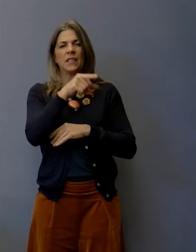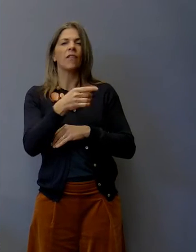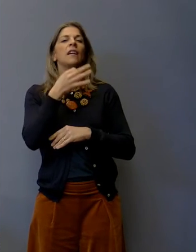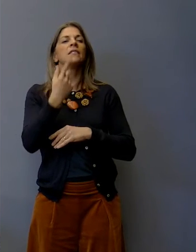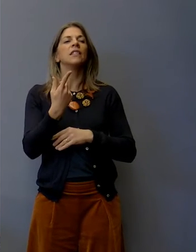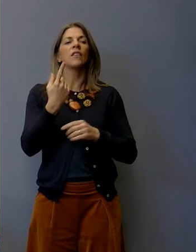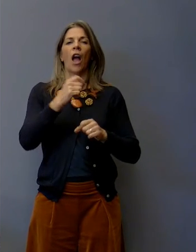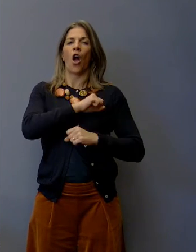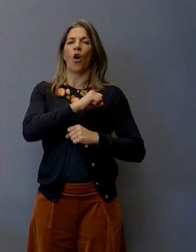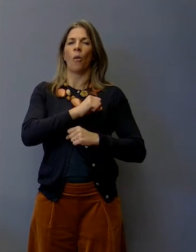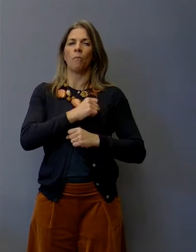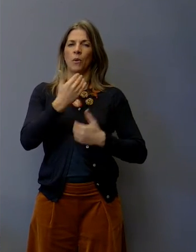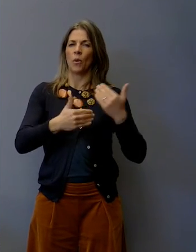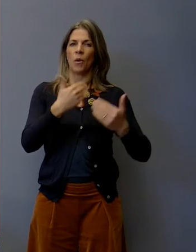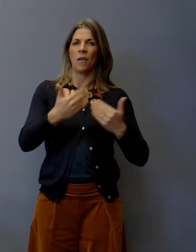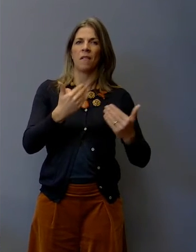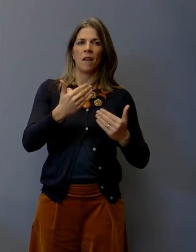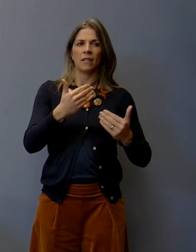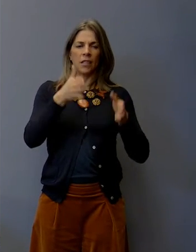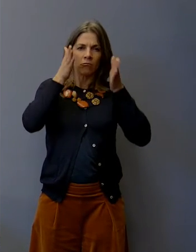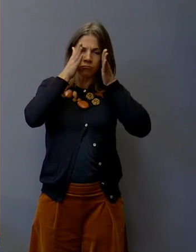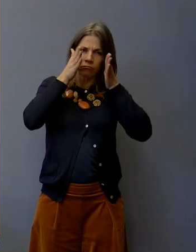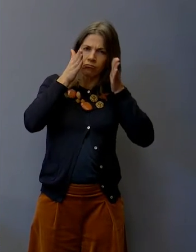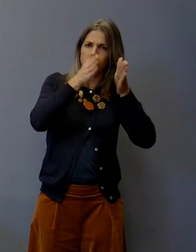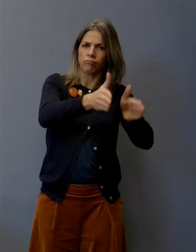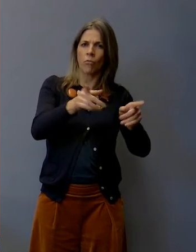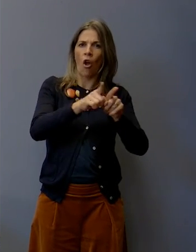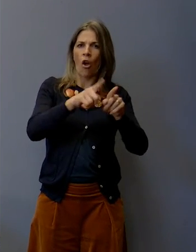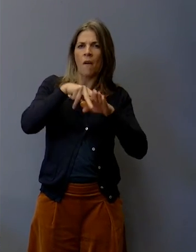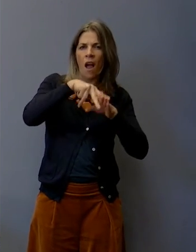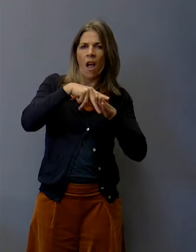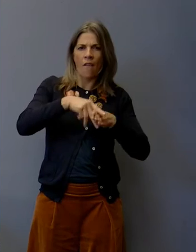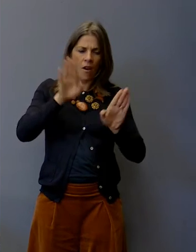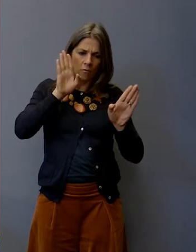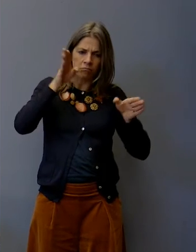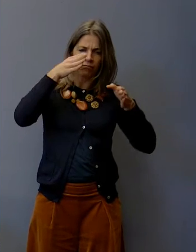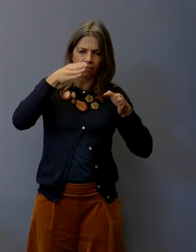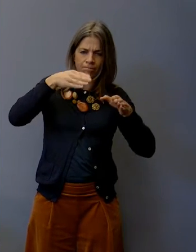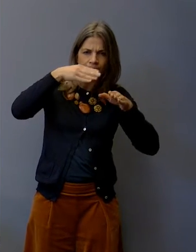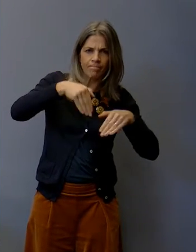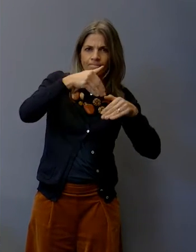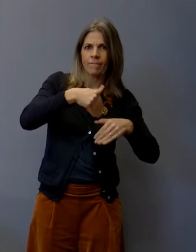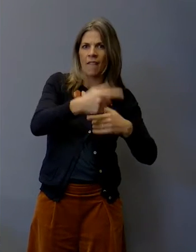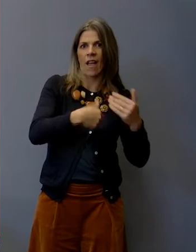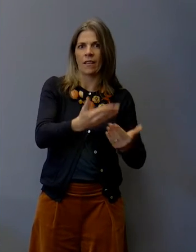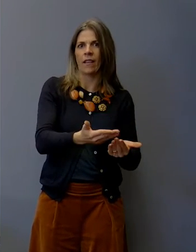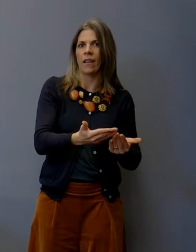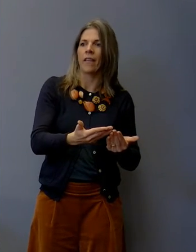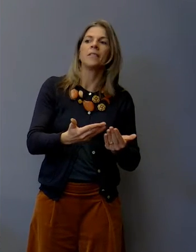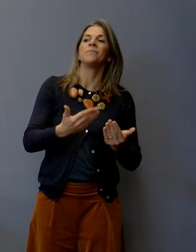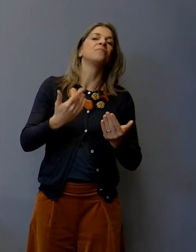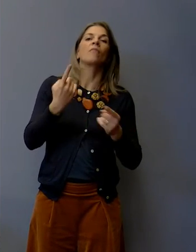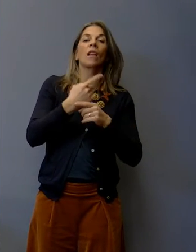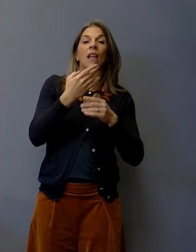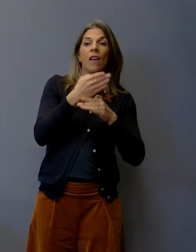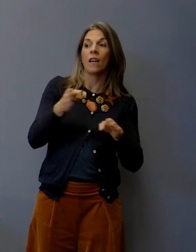ragionevolezza di altre posizioni e che quindi non tiene il confronto democratico entrando ancora più